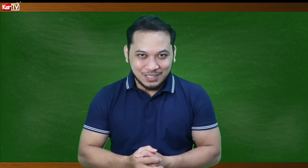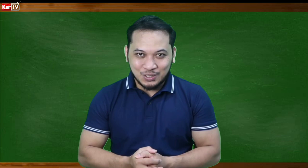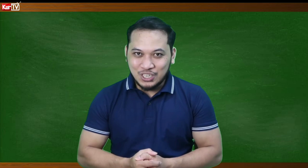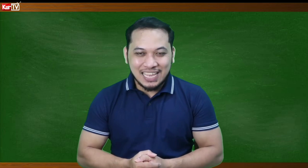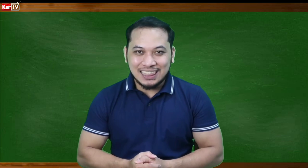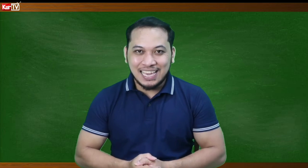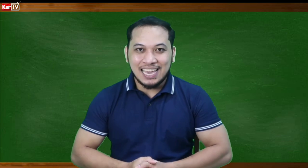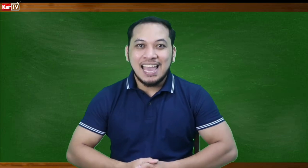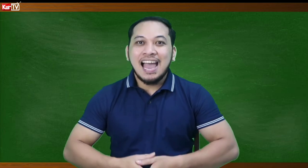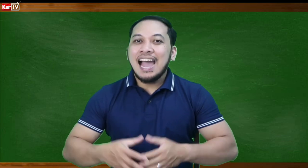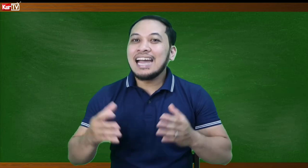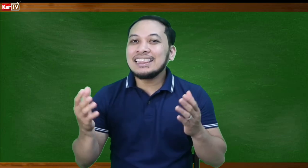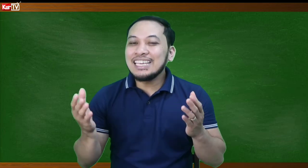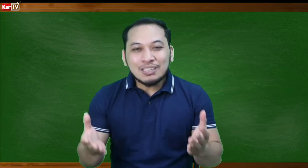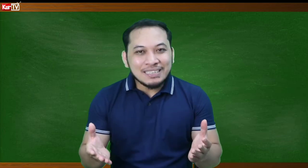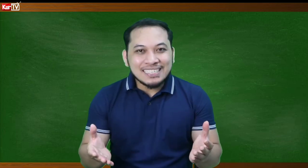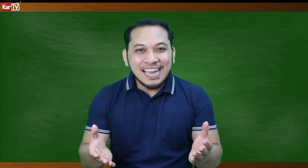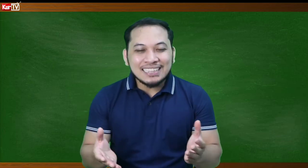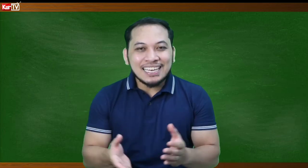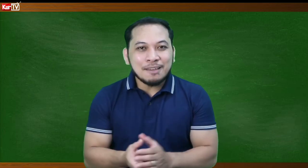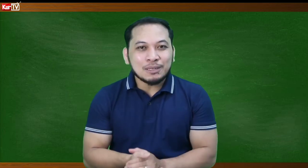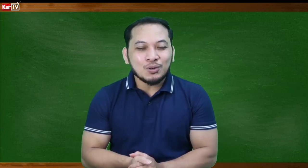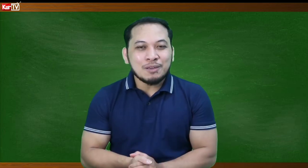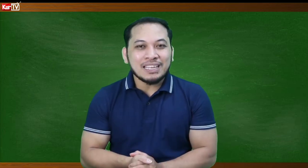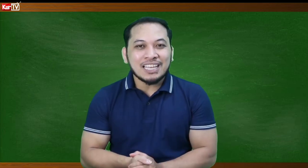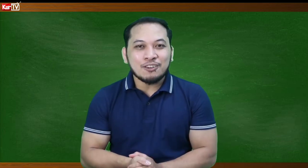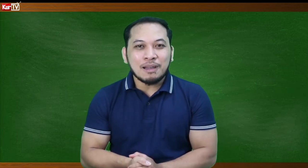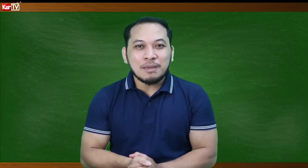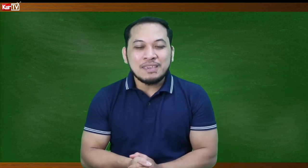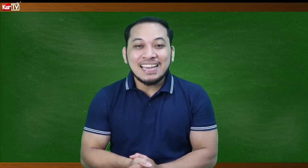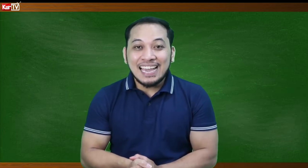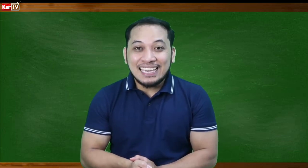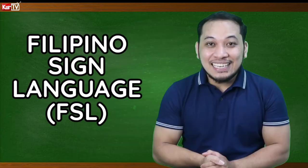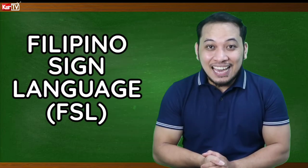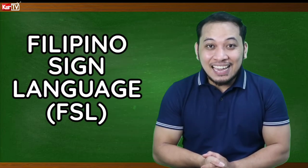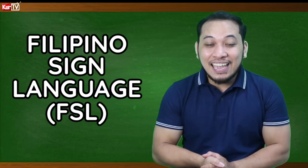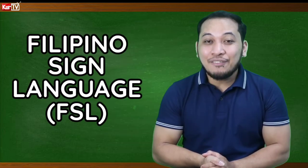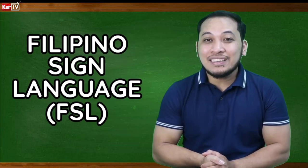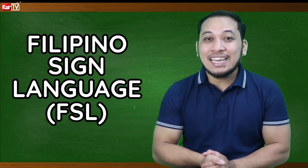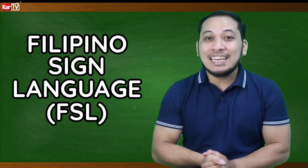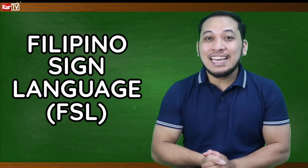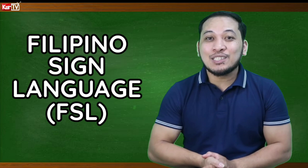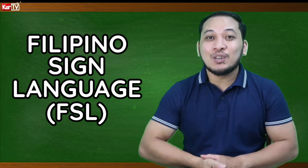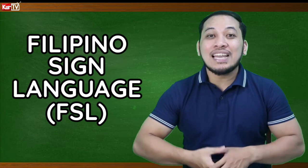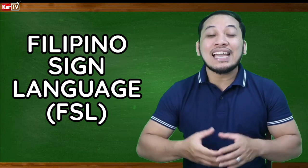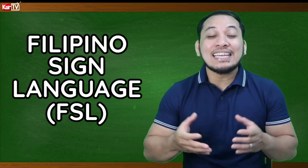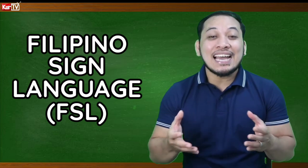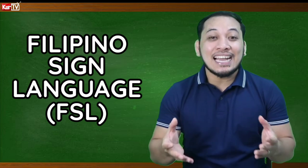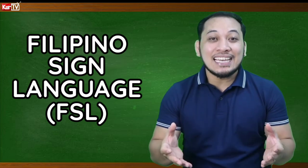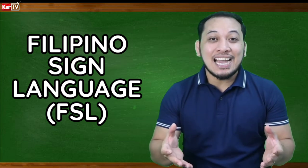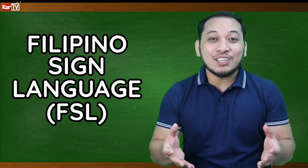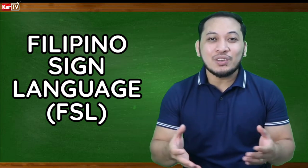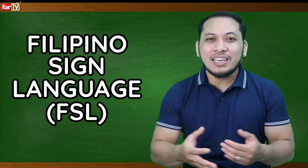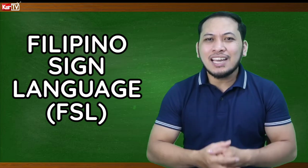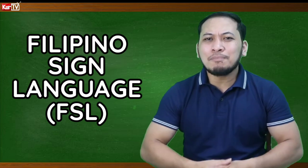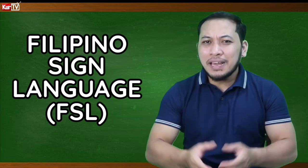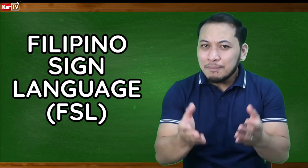estudyante. At dito naman sa atin ay patuloy pa rin tayong magbibigay ng FSL lesson na kinakailangan nyo rin at para